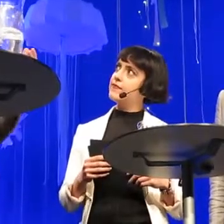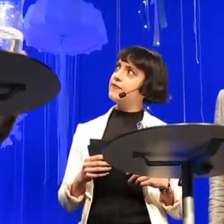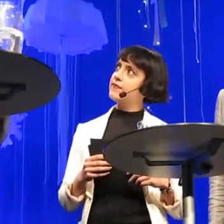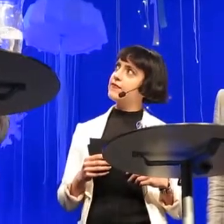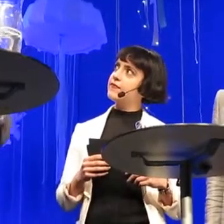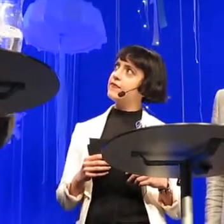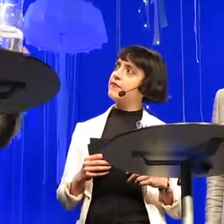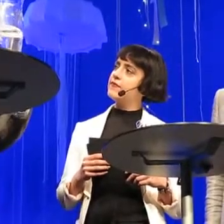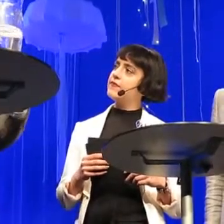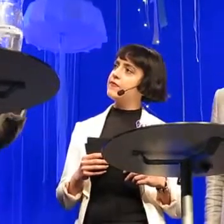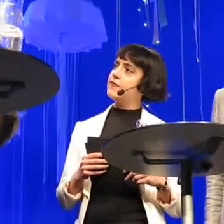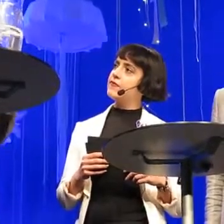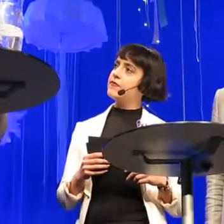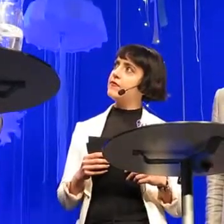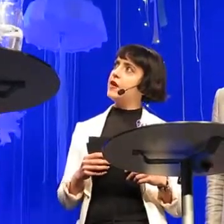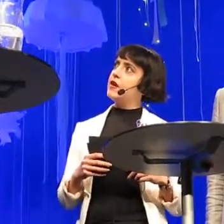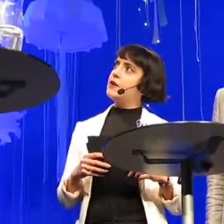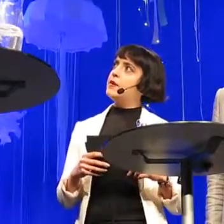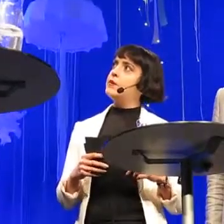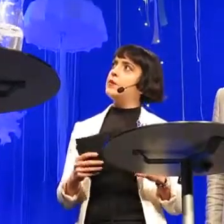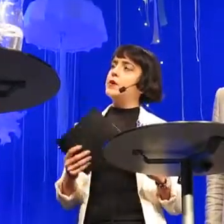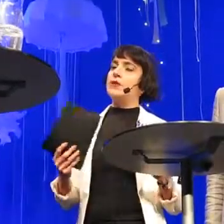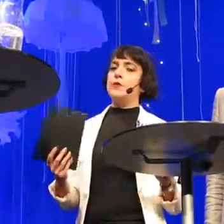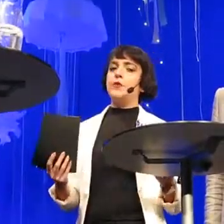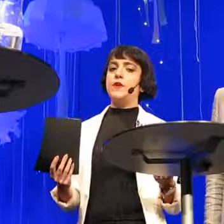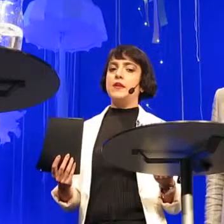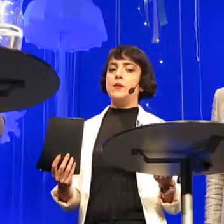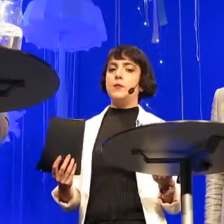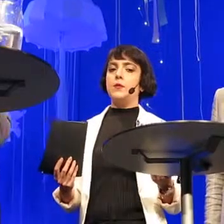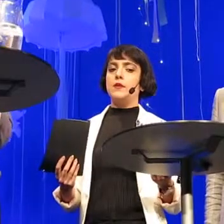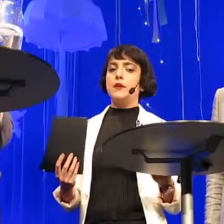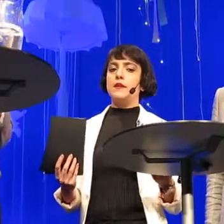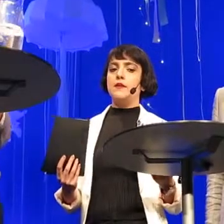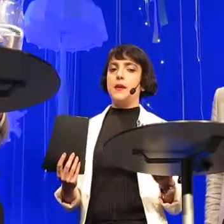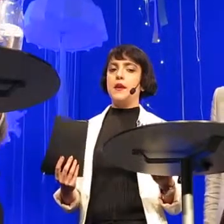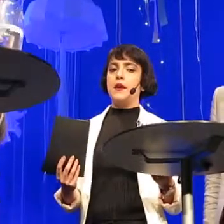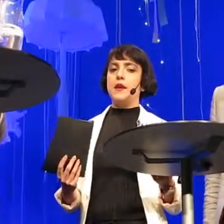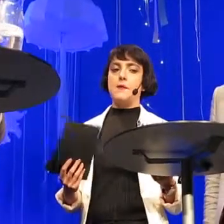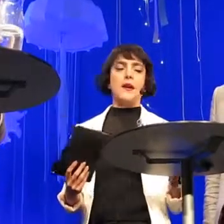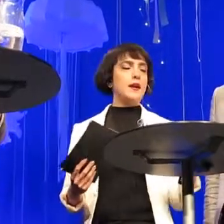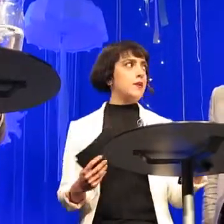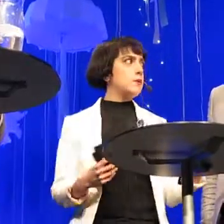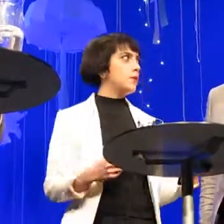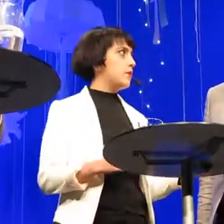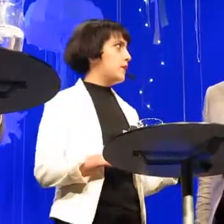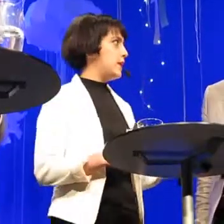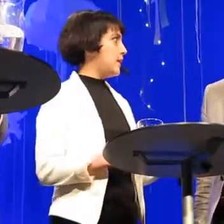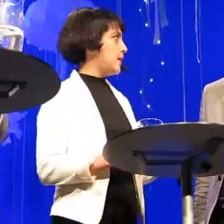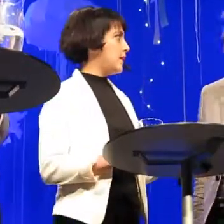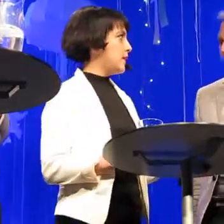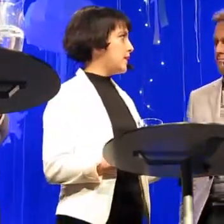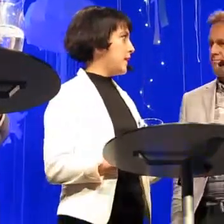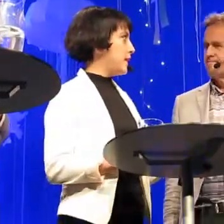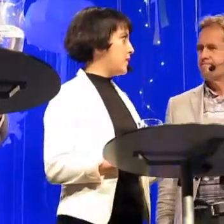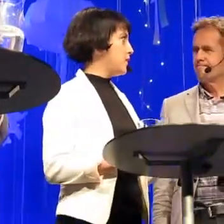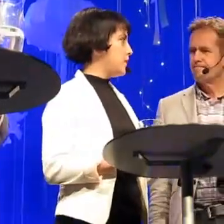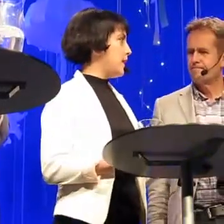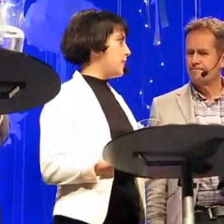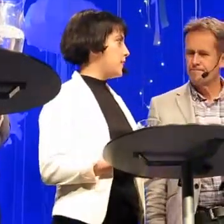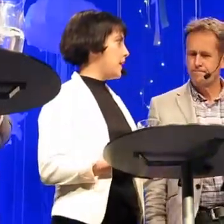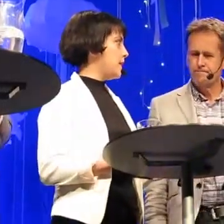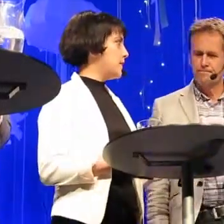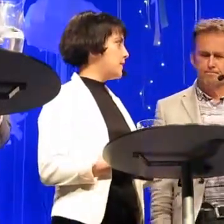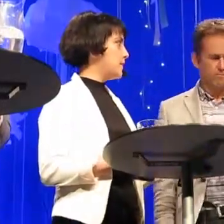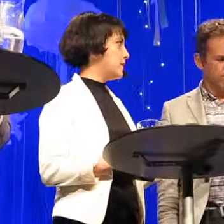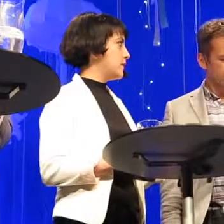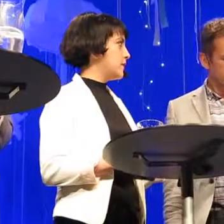och då måste det här in när vi faktiskt sitter och diskuterar frågorna. Men du pratar om hur viktiga de långsiktiga spelreglerna är. Är de långsiktiga spelreglerna